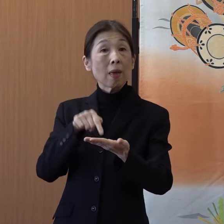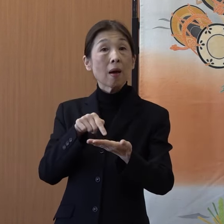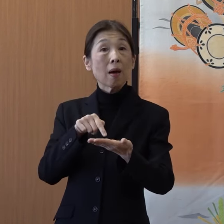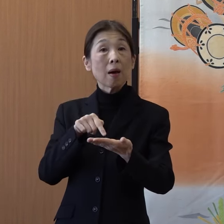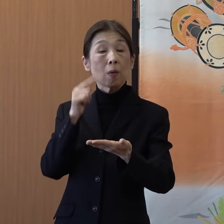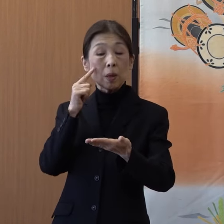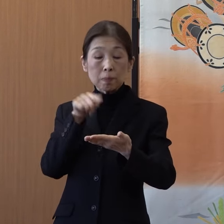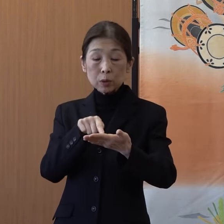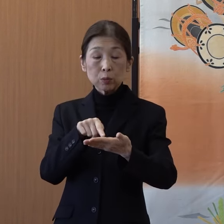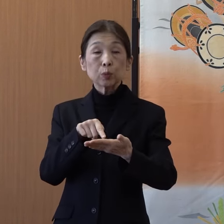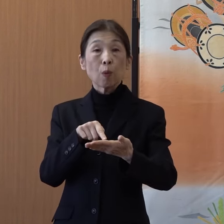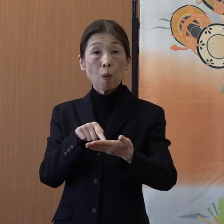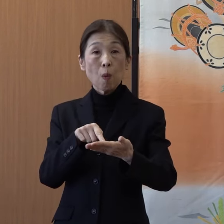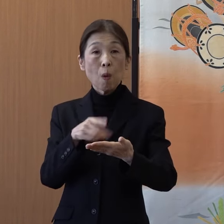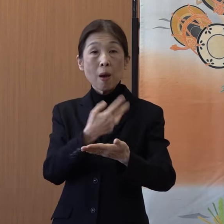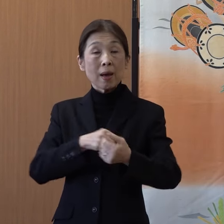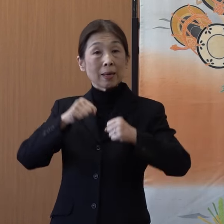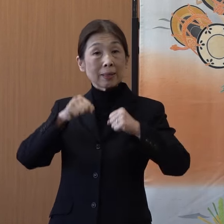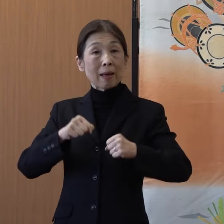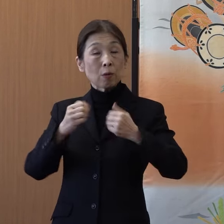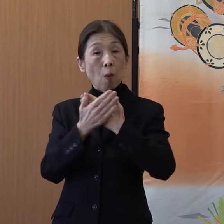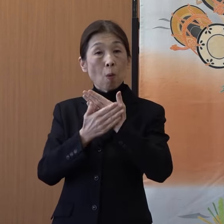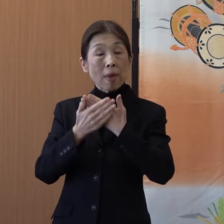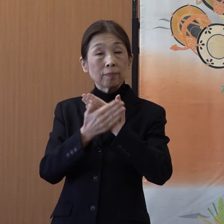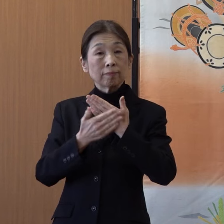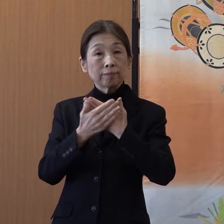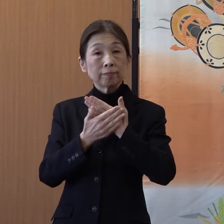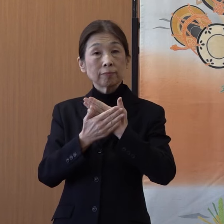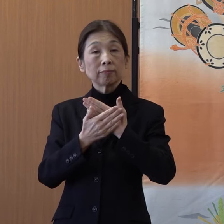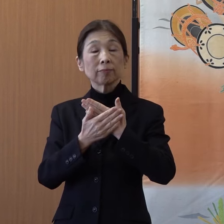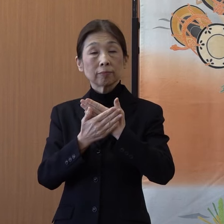の、健康面での、